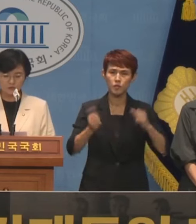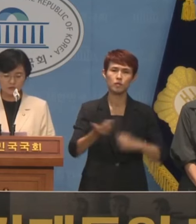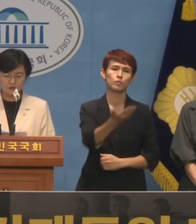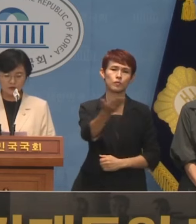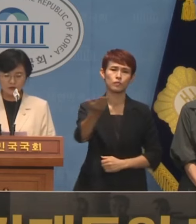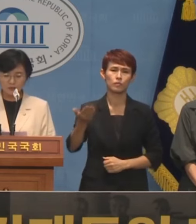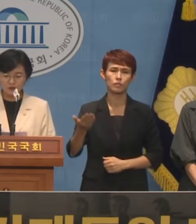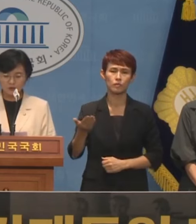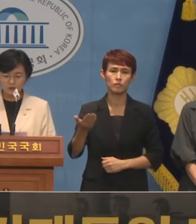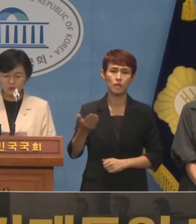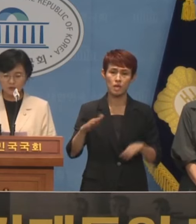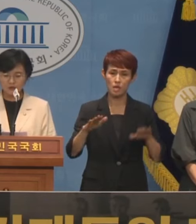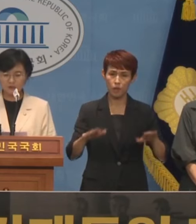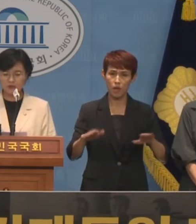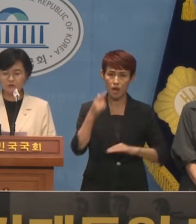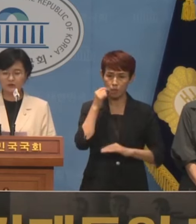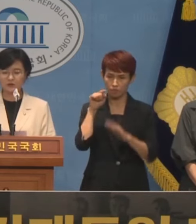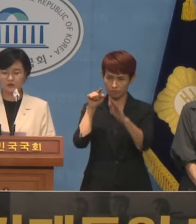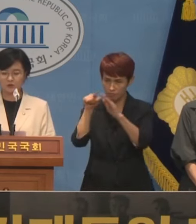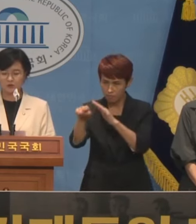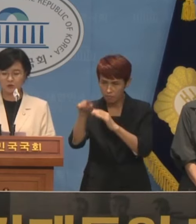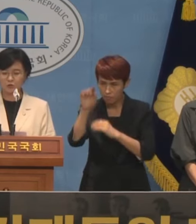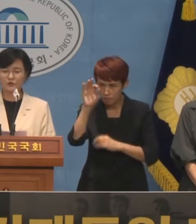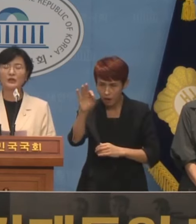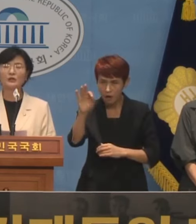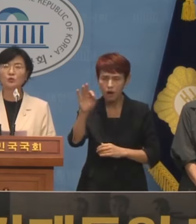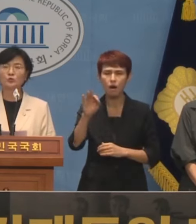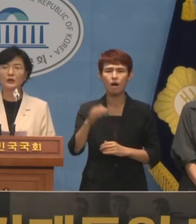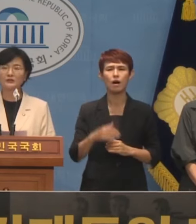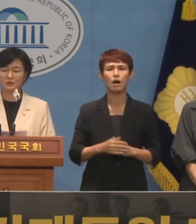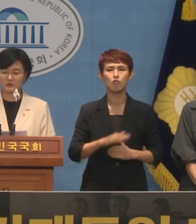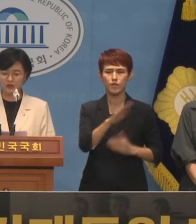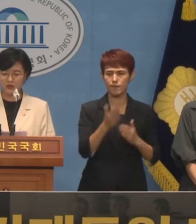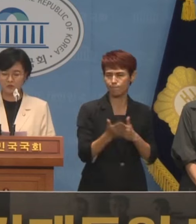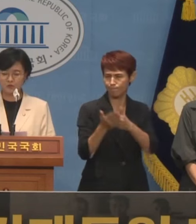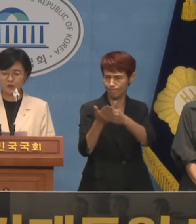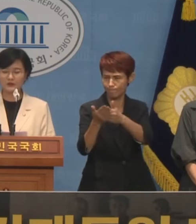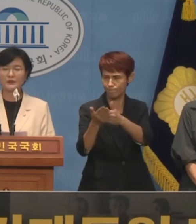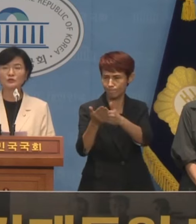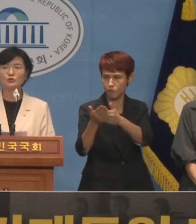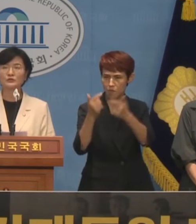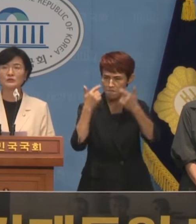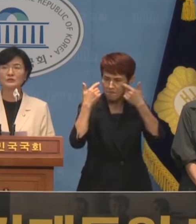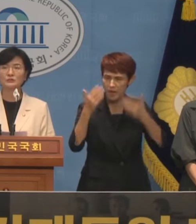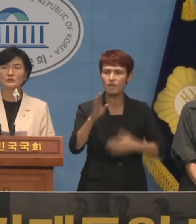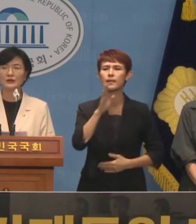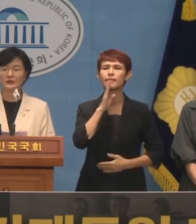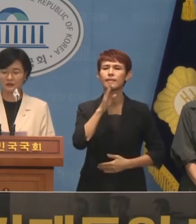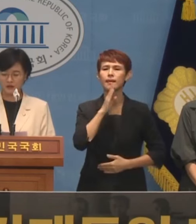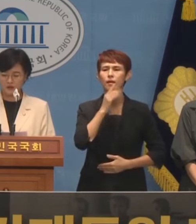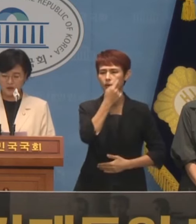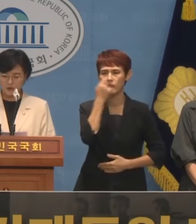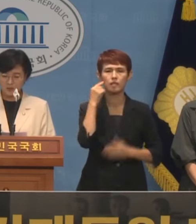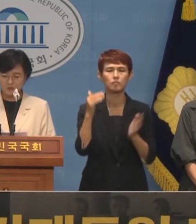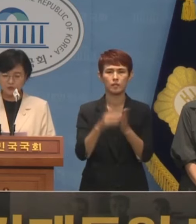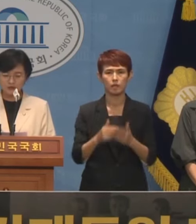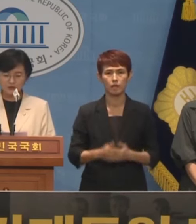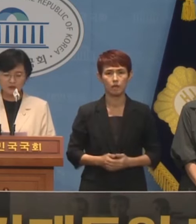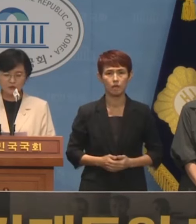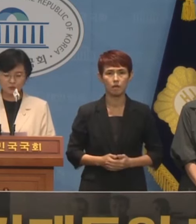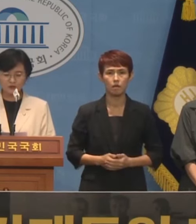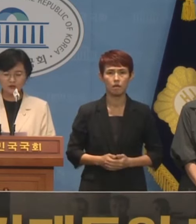여러분 이번 일본 현지 방문에서 우리의 요구가 정당함을 확인할 수 있었습니다